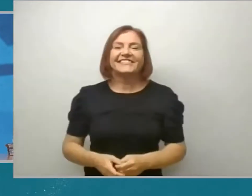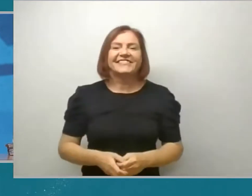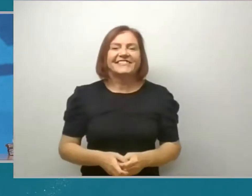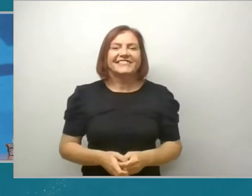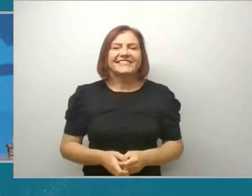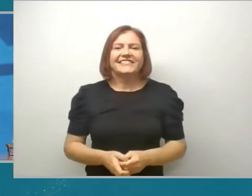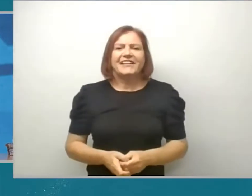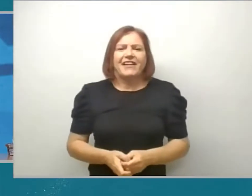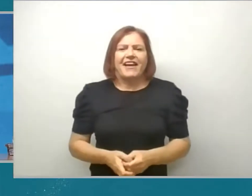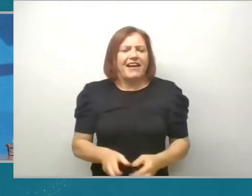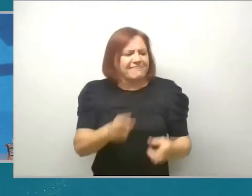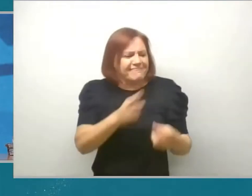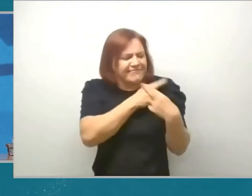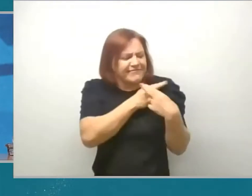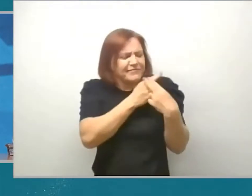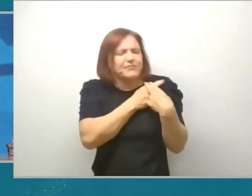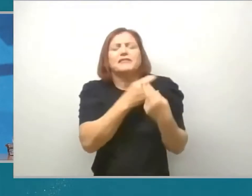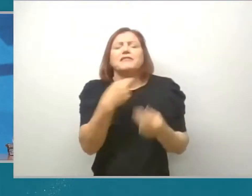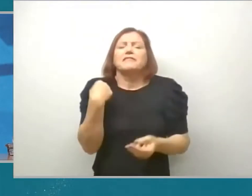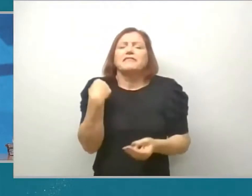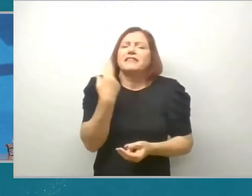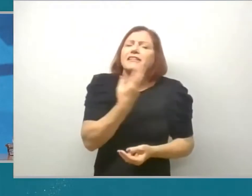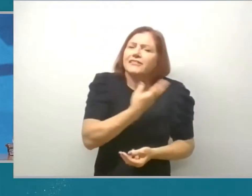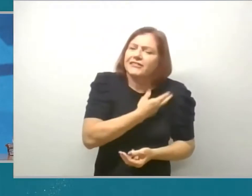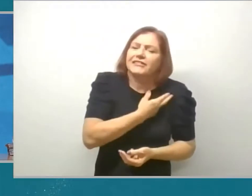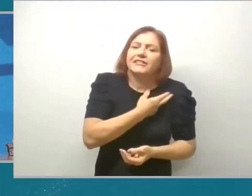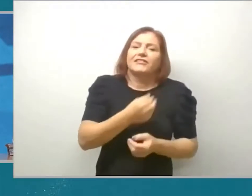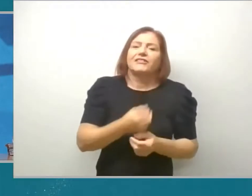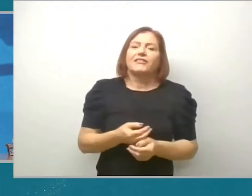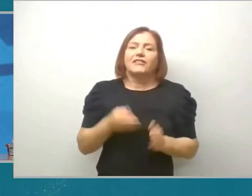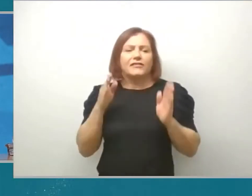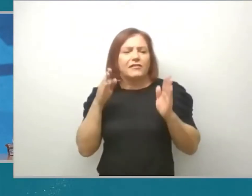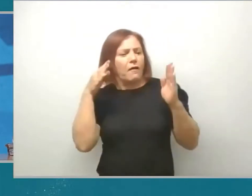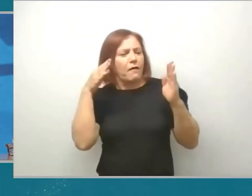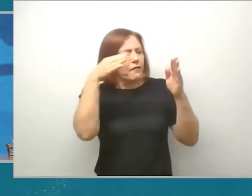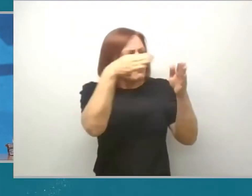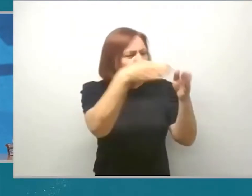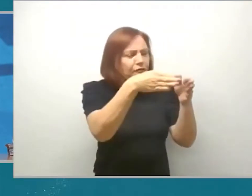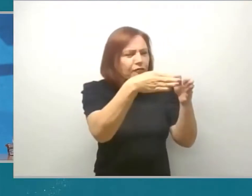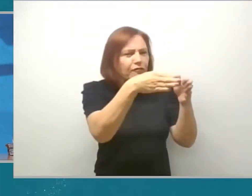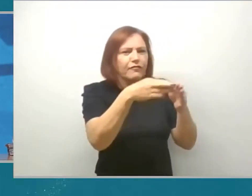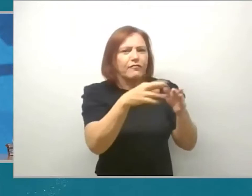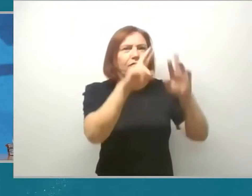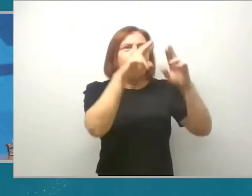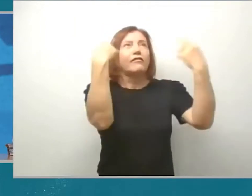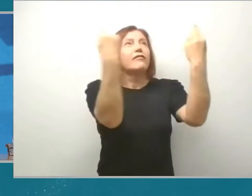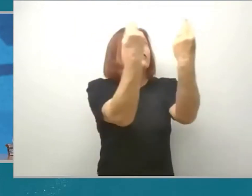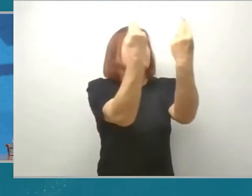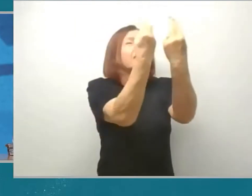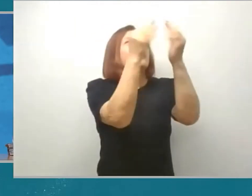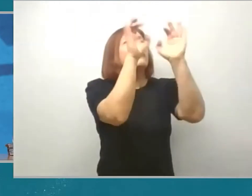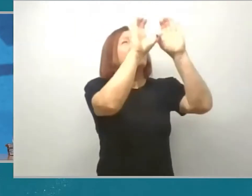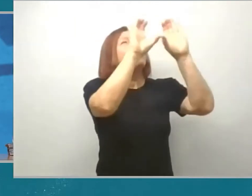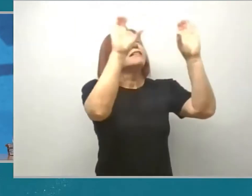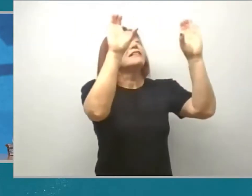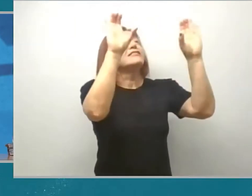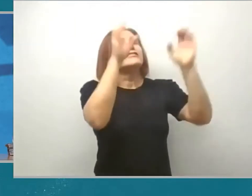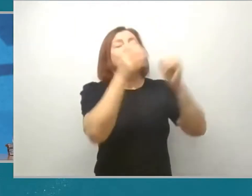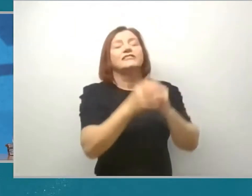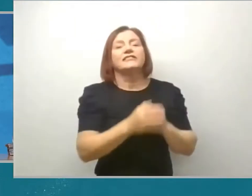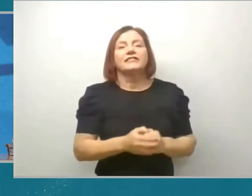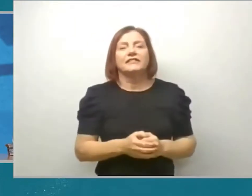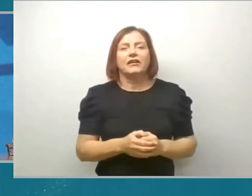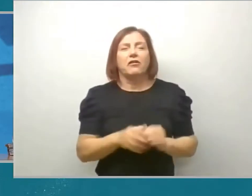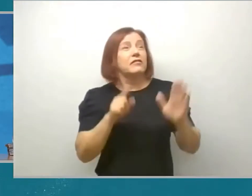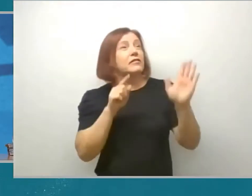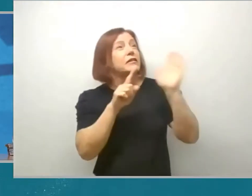conferência. O nosso foco é o reino dos céus. O reino dos céus indica que não apenas estamos